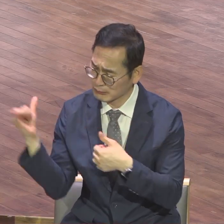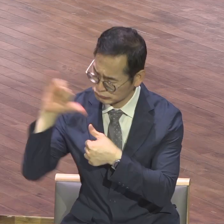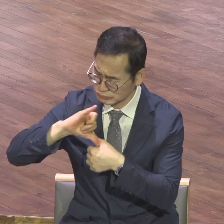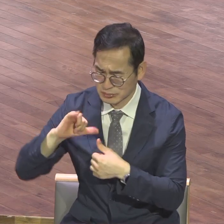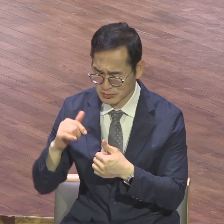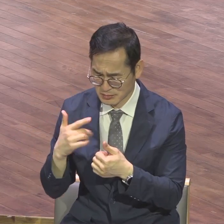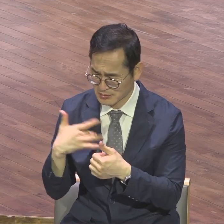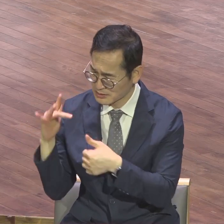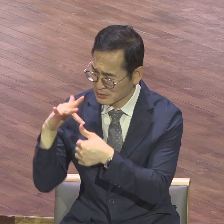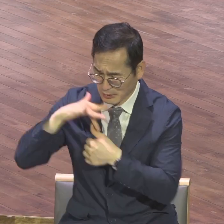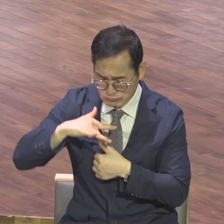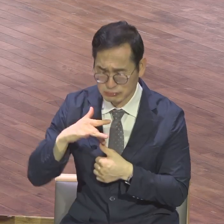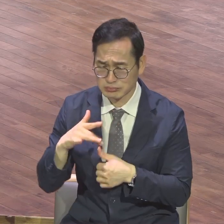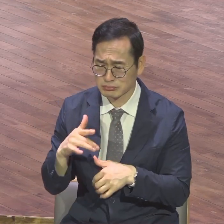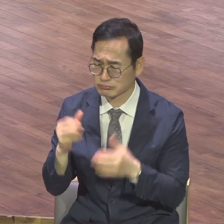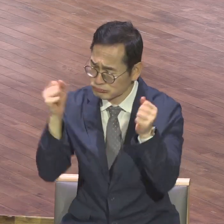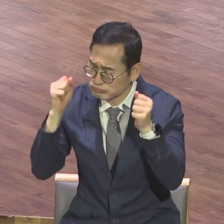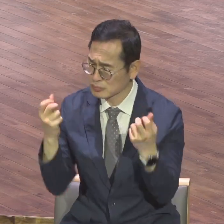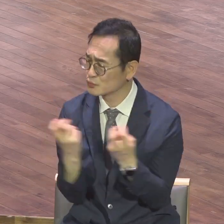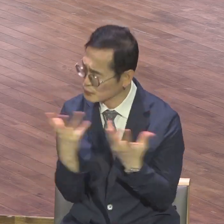말이에요.